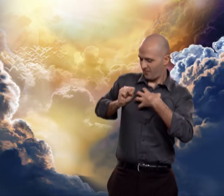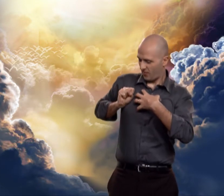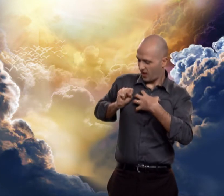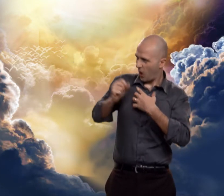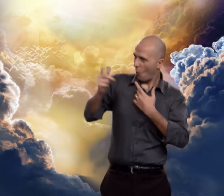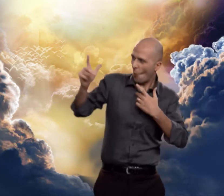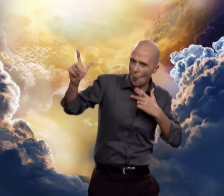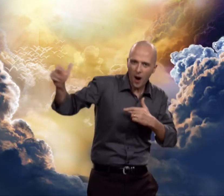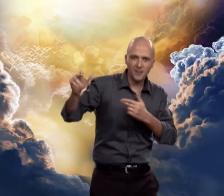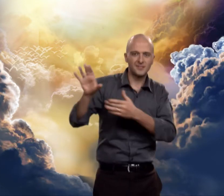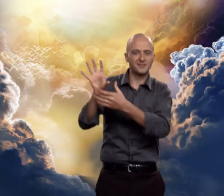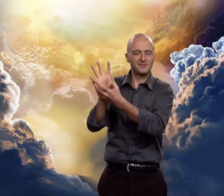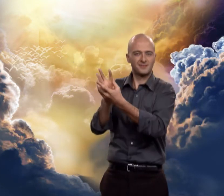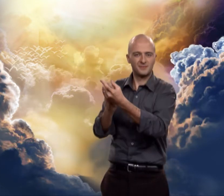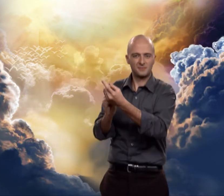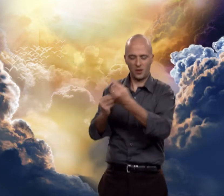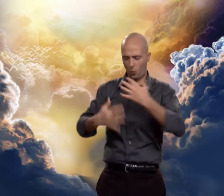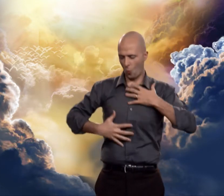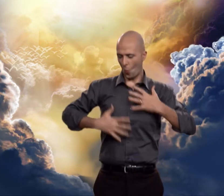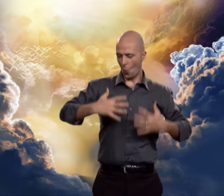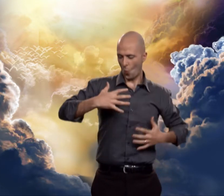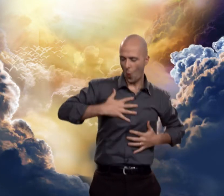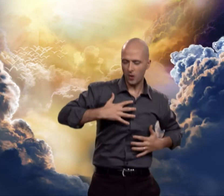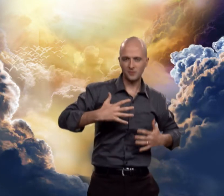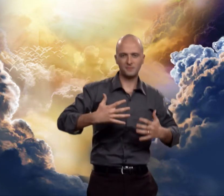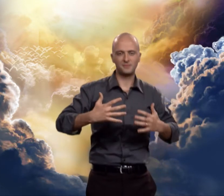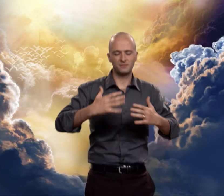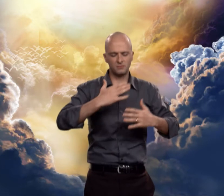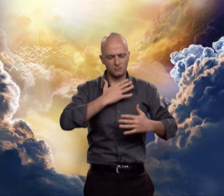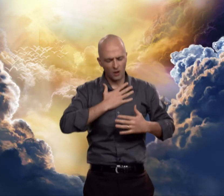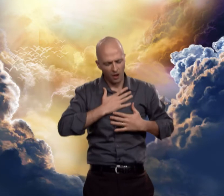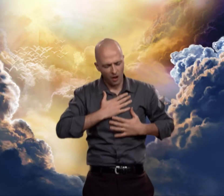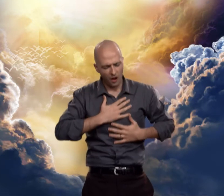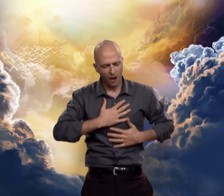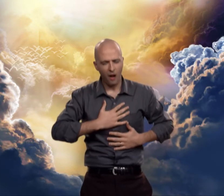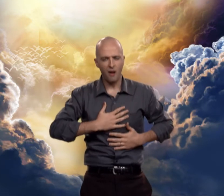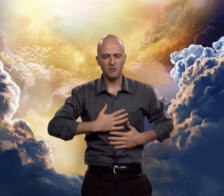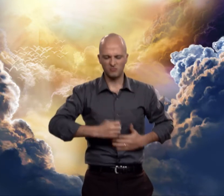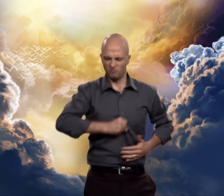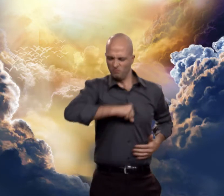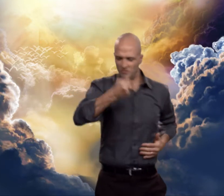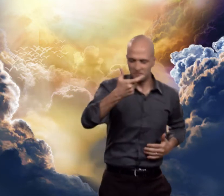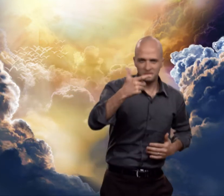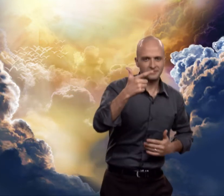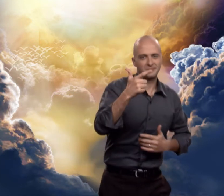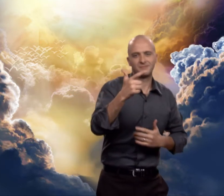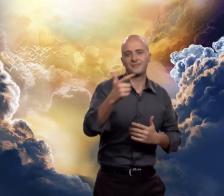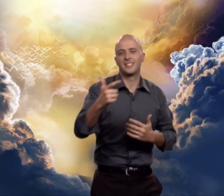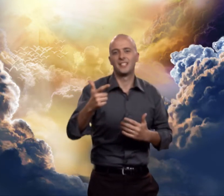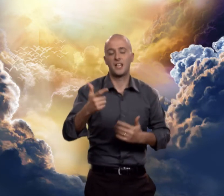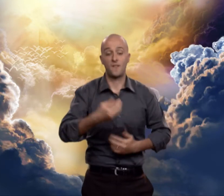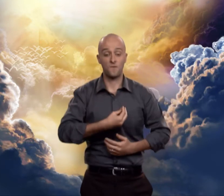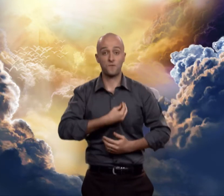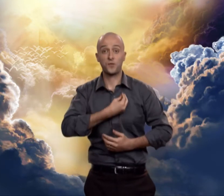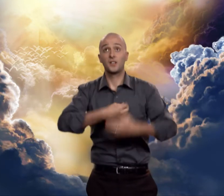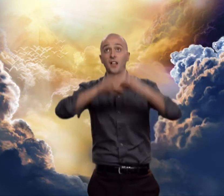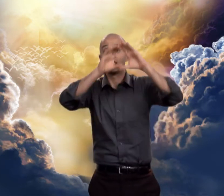próprio novo nome, e a inscrição: Santidade ao Senhor. Em cada mão são colocadas a palma